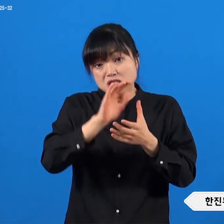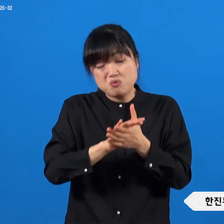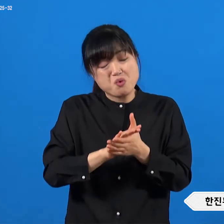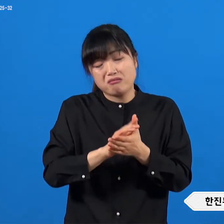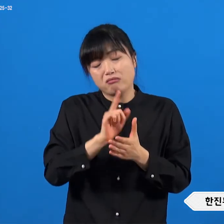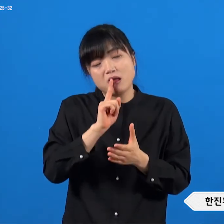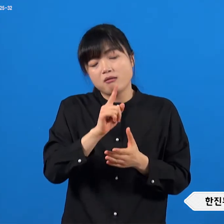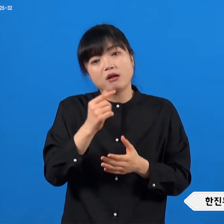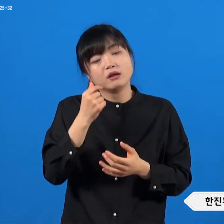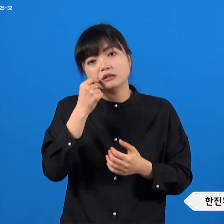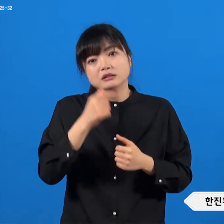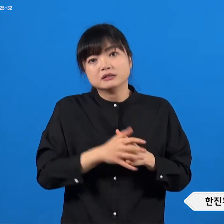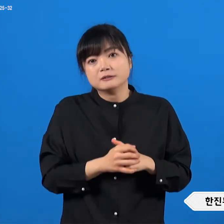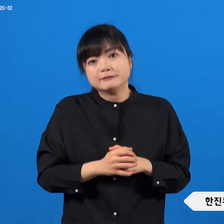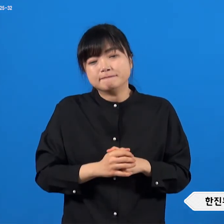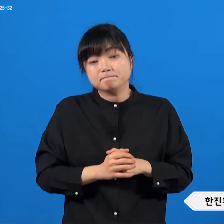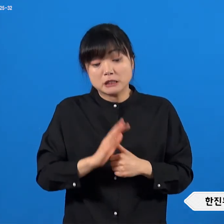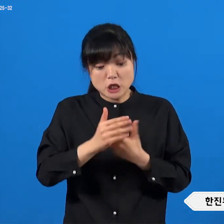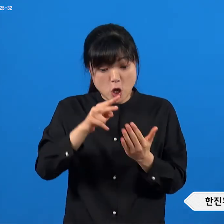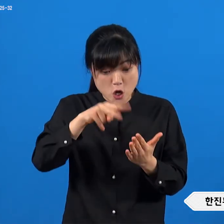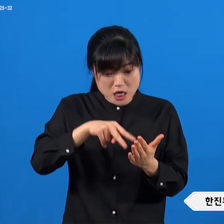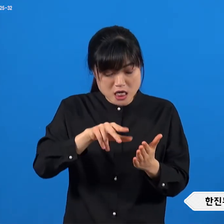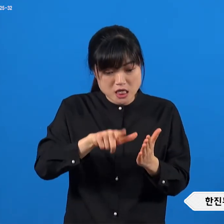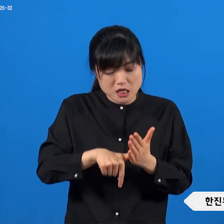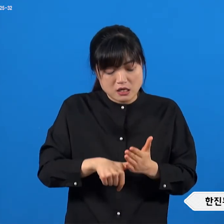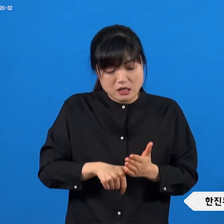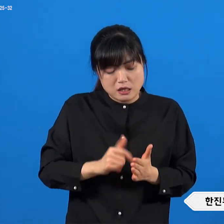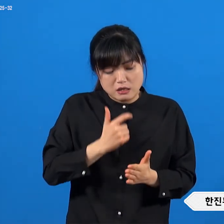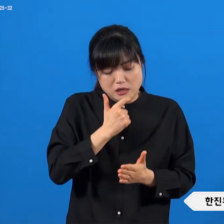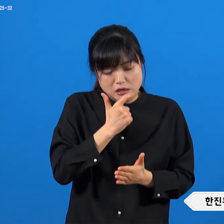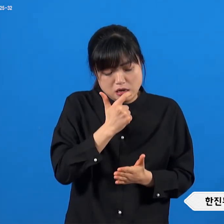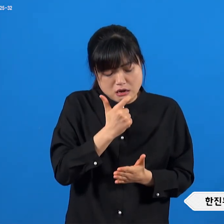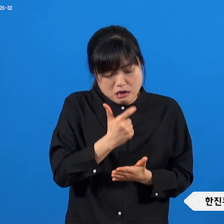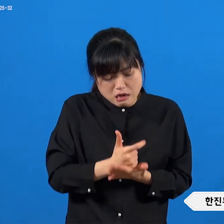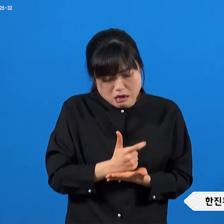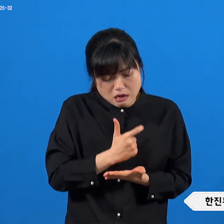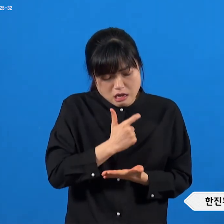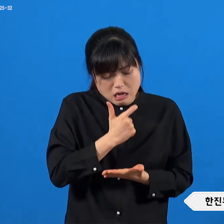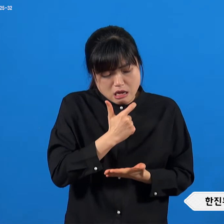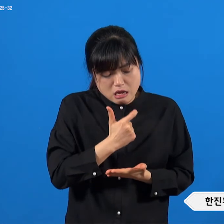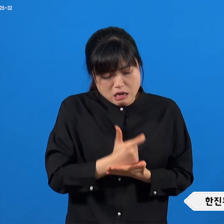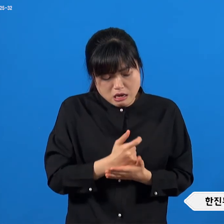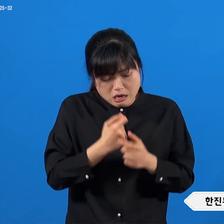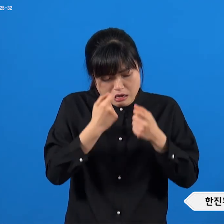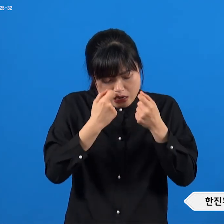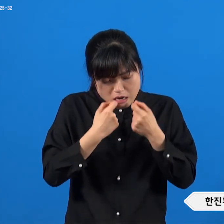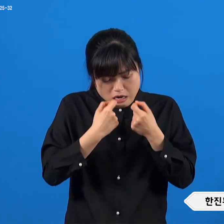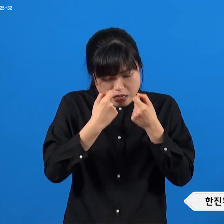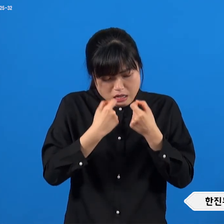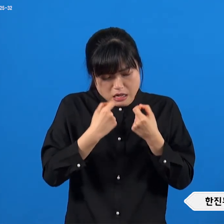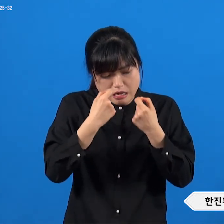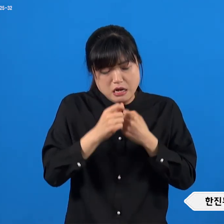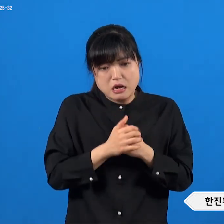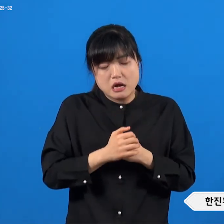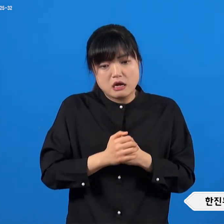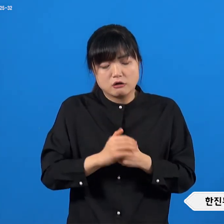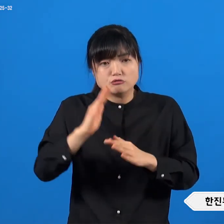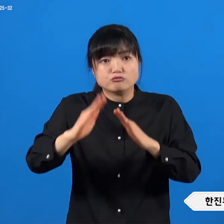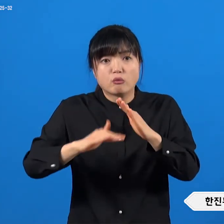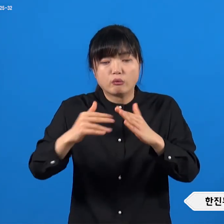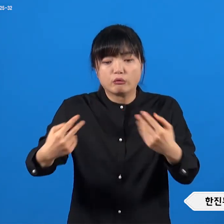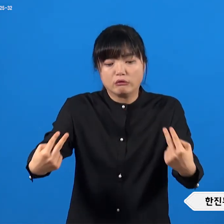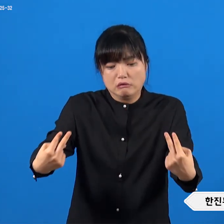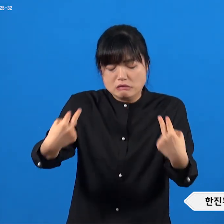기도할 때는 말할 것도 없고 성경 봉독을 하려고 하는데 눈물이 얼렁거려서 글자가 보이지를 않습니다.